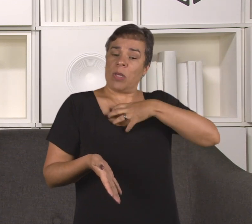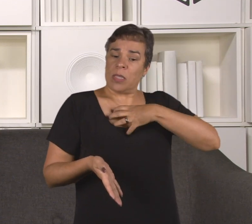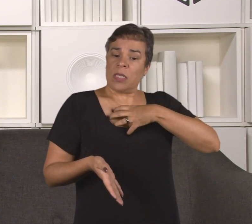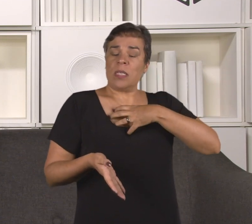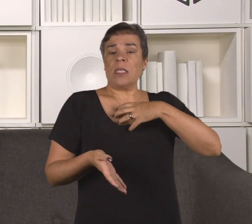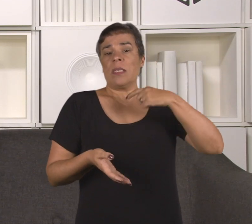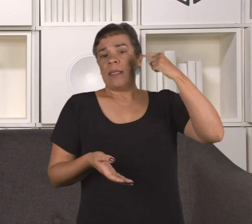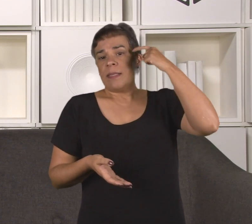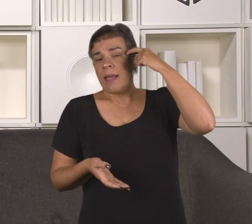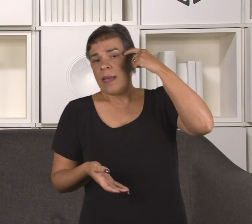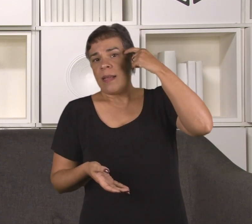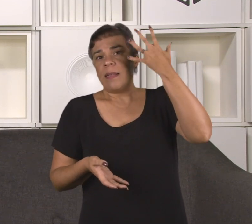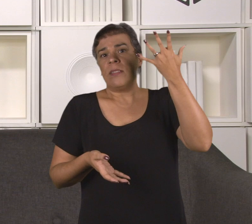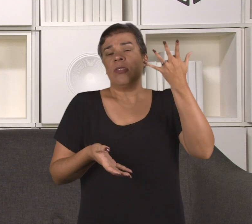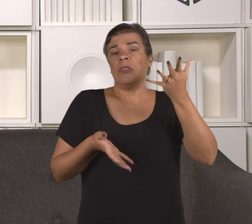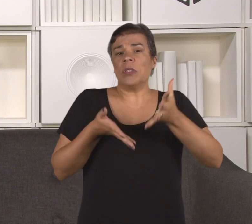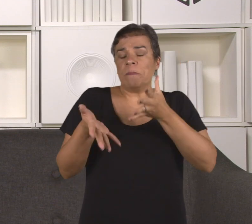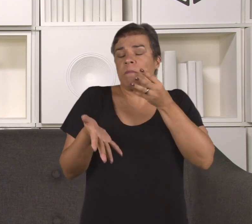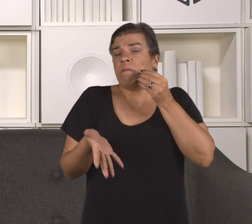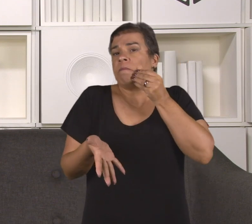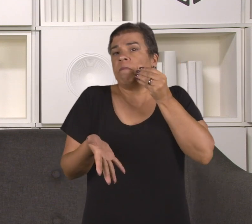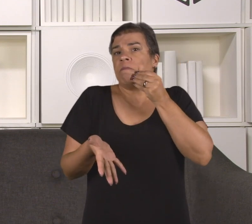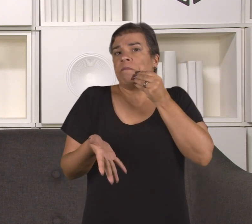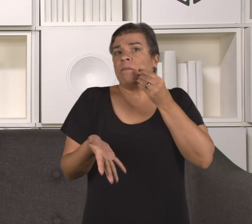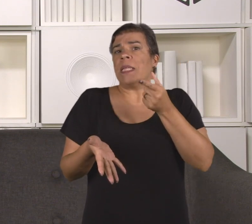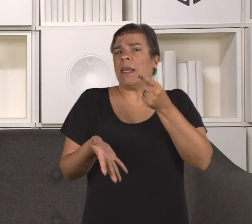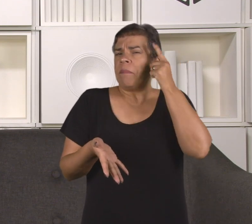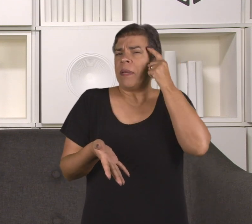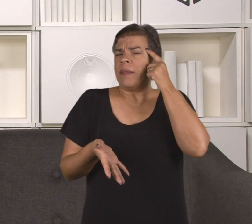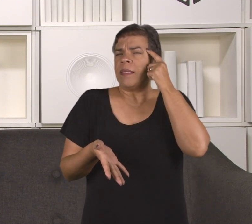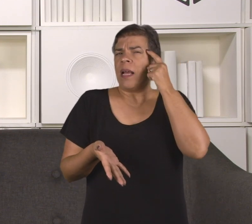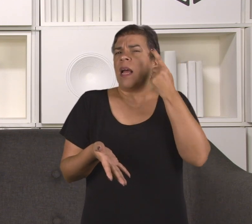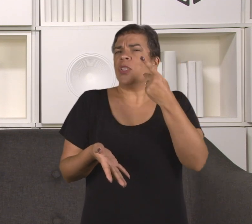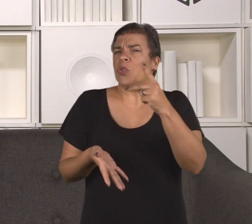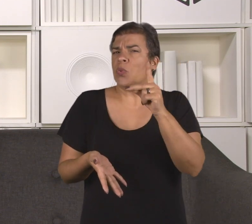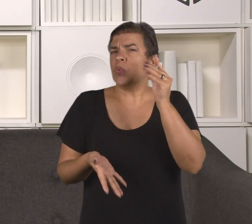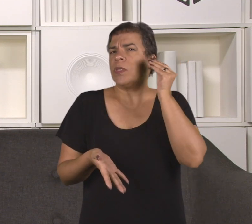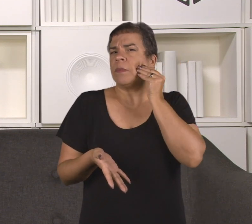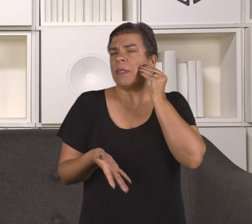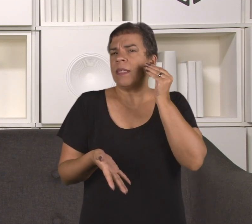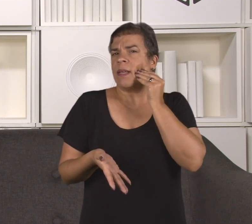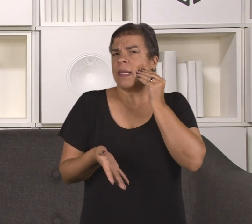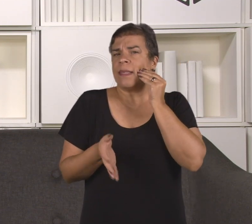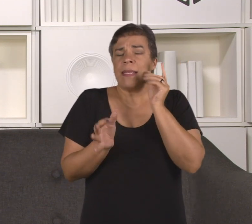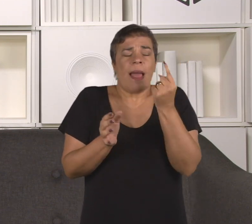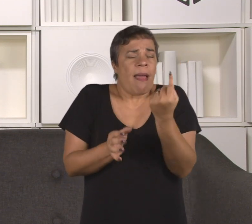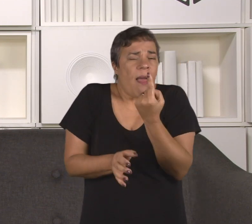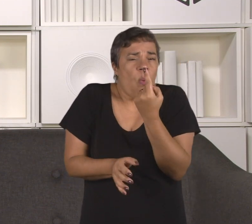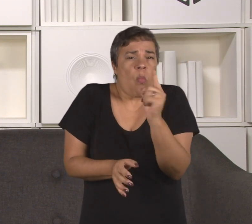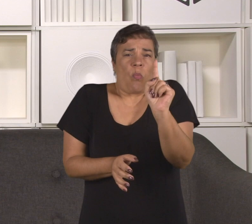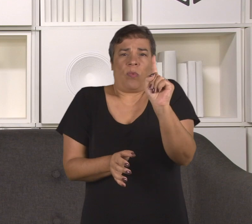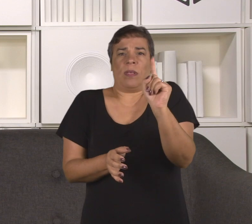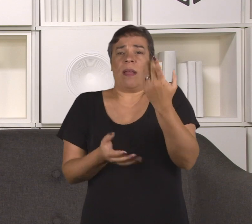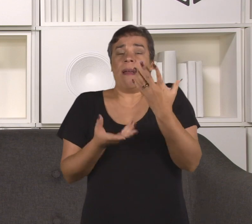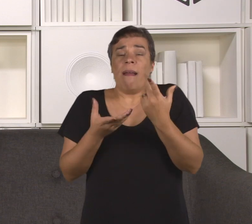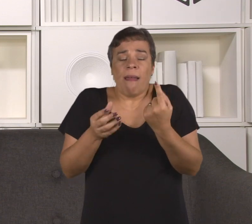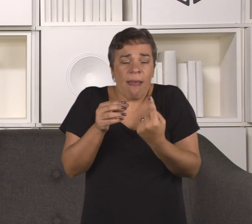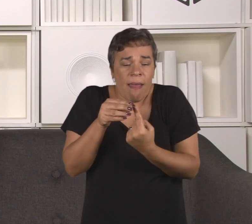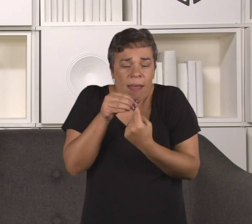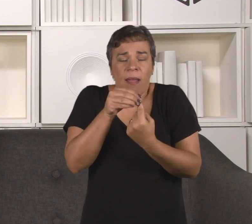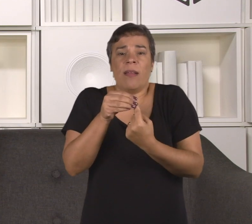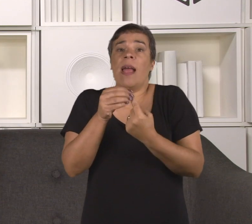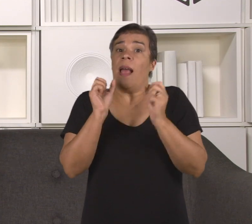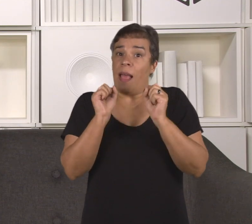fale a sua experiência, e pense que a sua experiência ela é única, ela é singular, ela é irrepetível. Ela pode